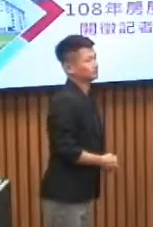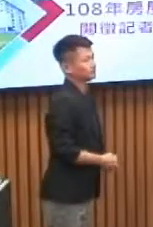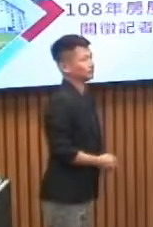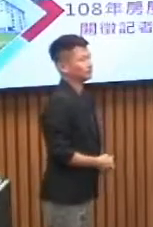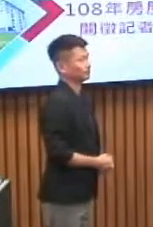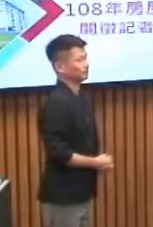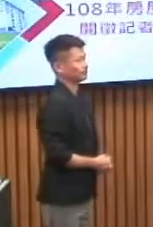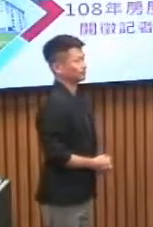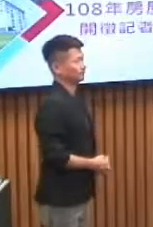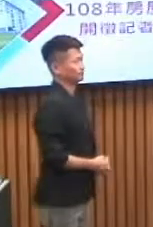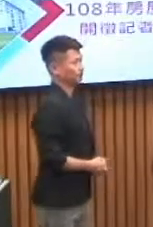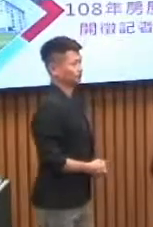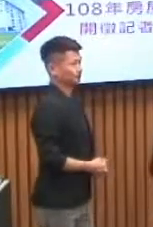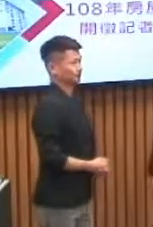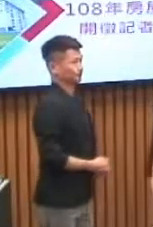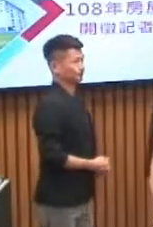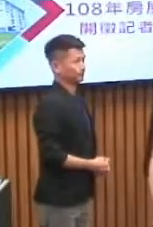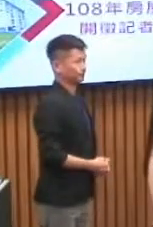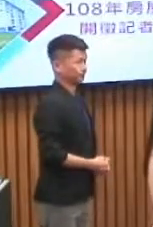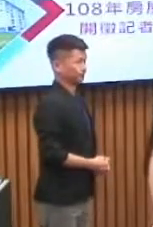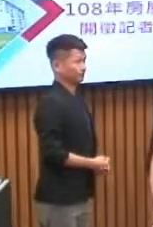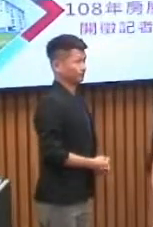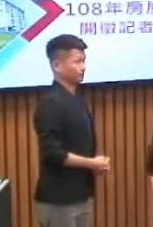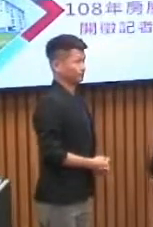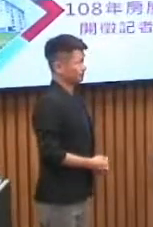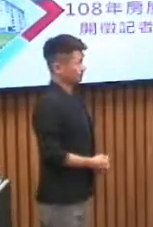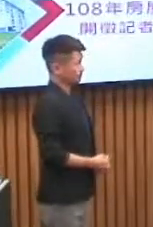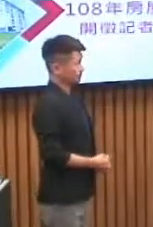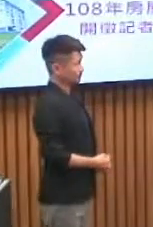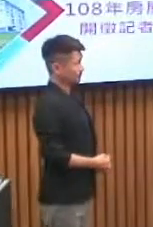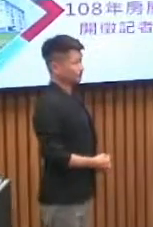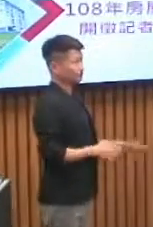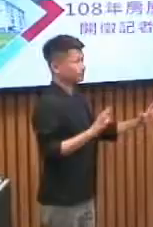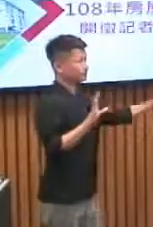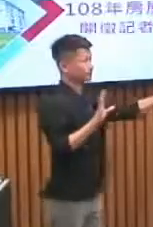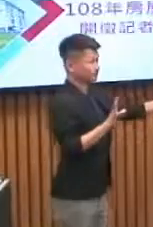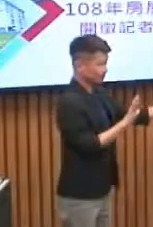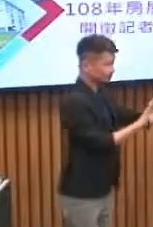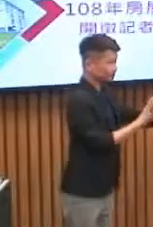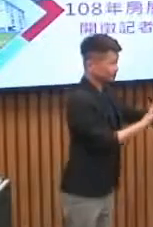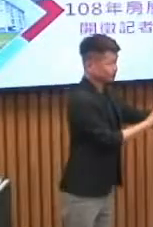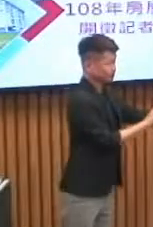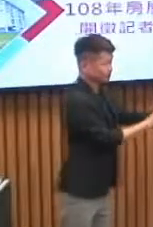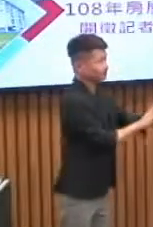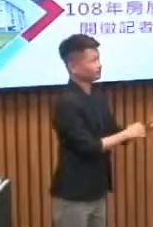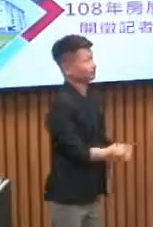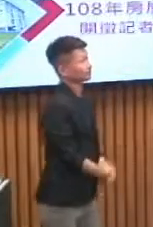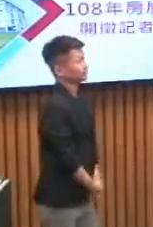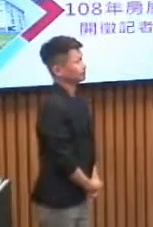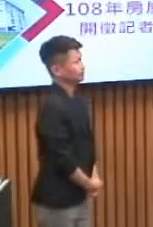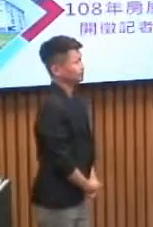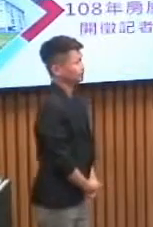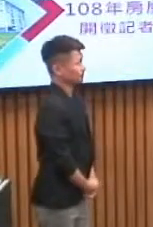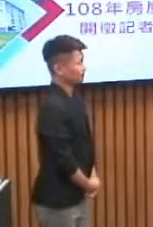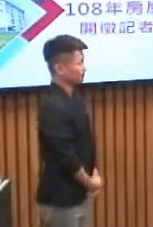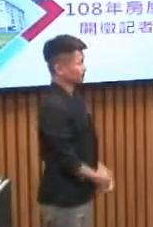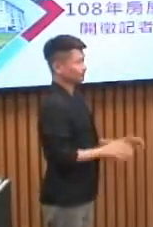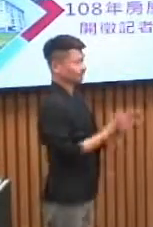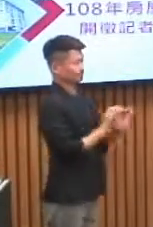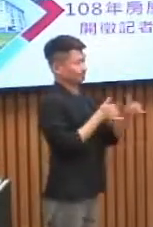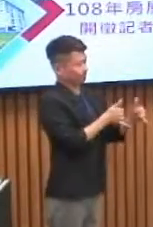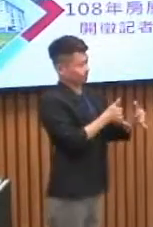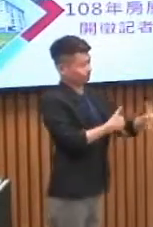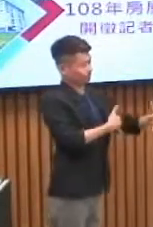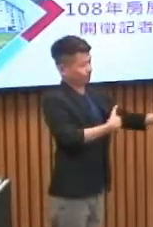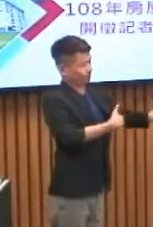官，我们先手握丝带，让我们先从，好，我们稍微往中间靠拢一点点，来左右两侧两，那我们稍微侧身，侧身